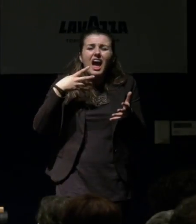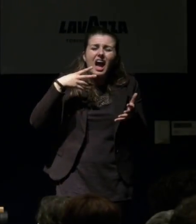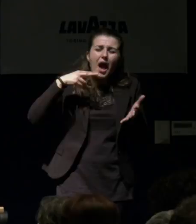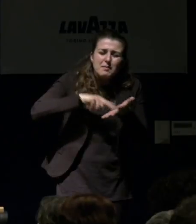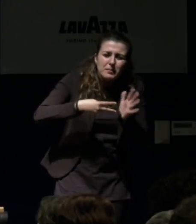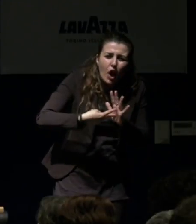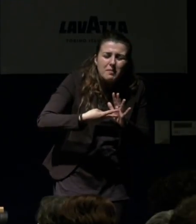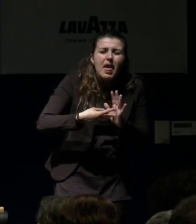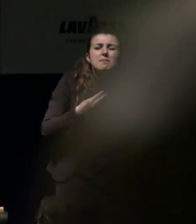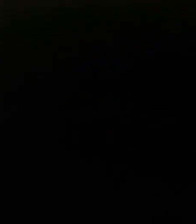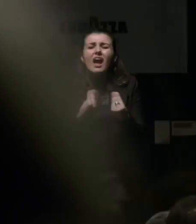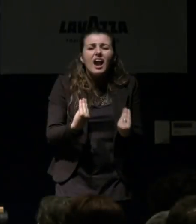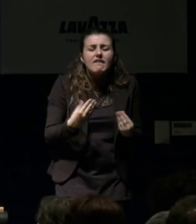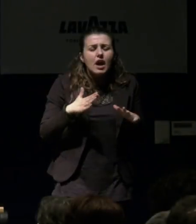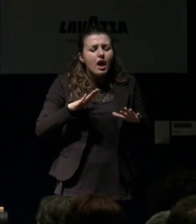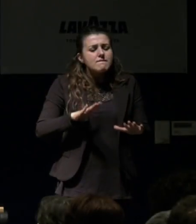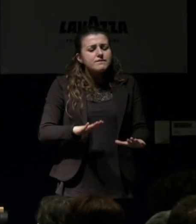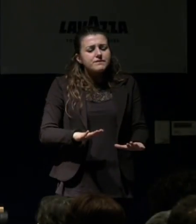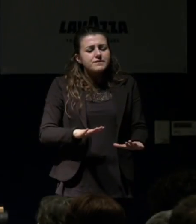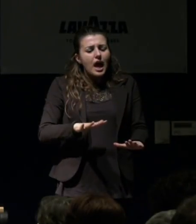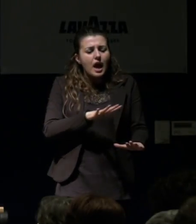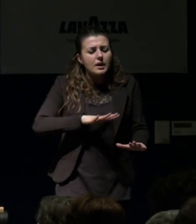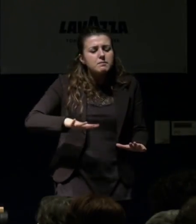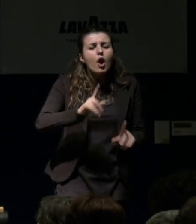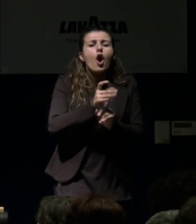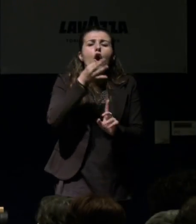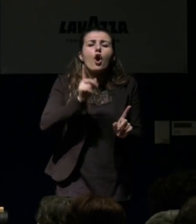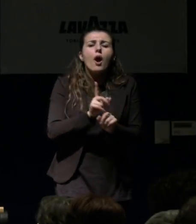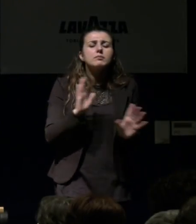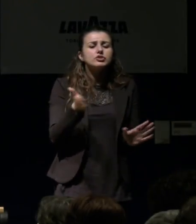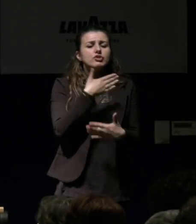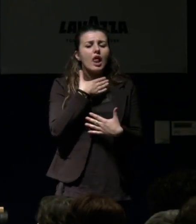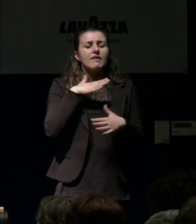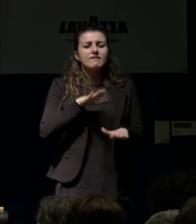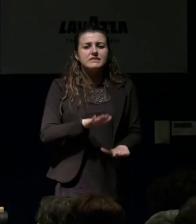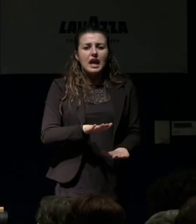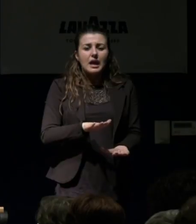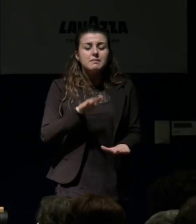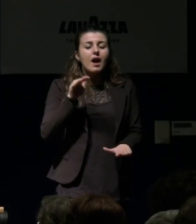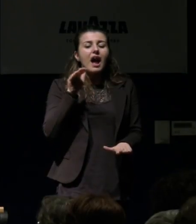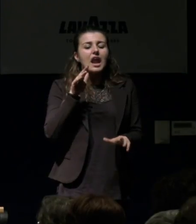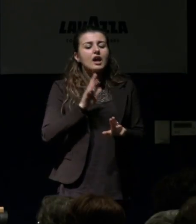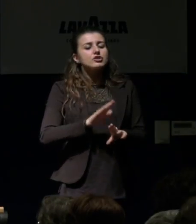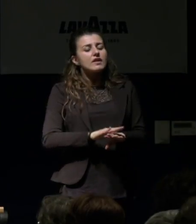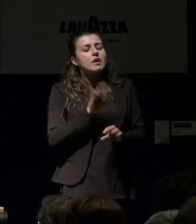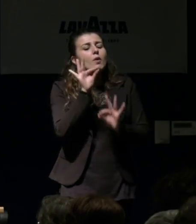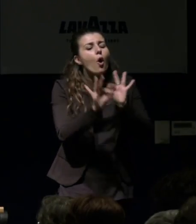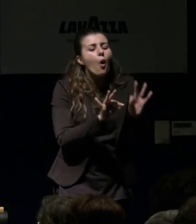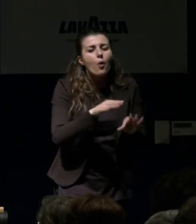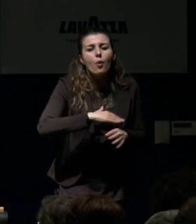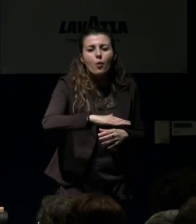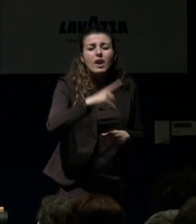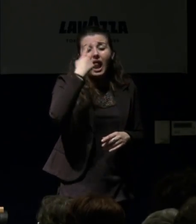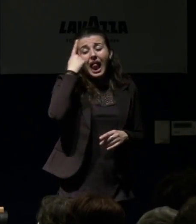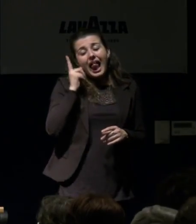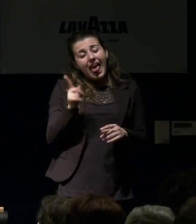allora resta immobile curva nel solito scialle a guardare il marmo il ragazzo è lì e lei solo lei se ne prende cura lei